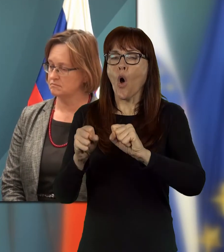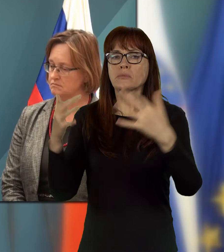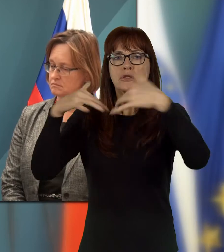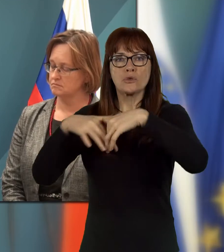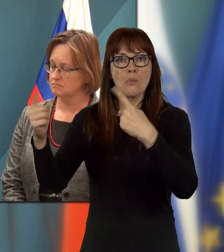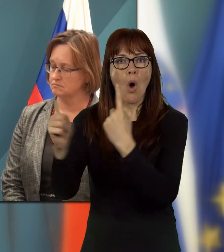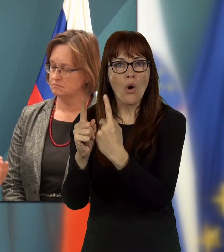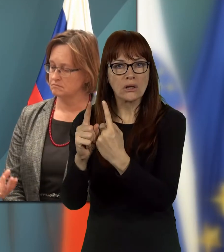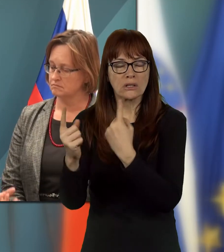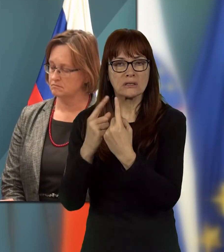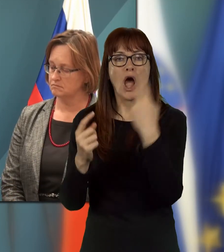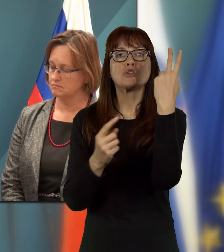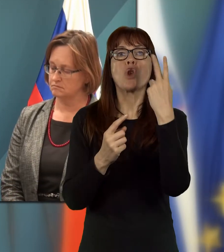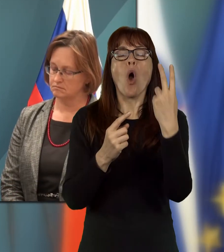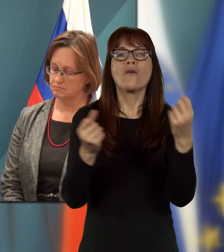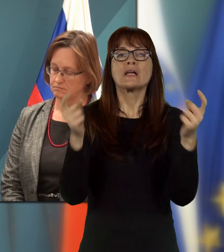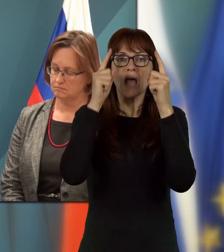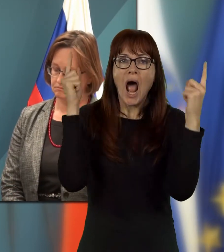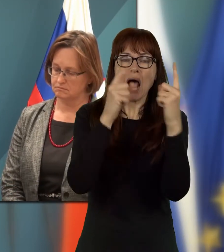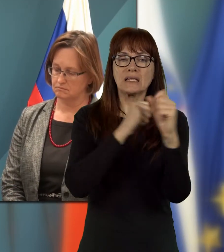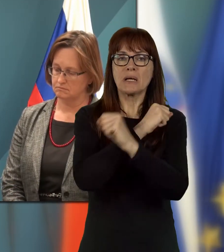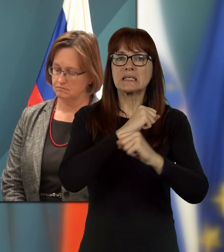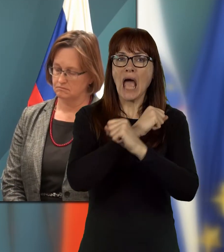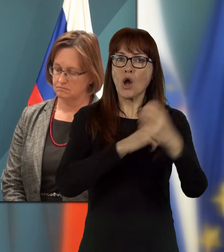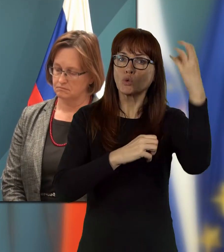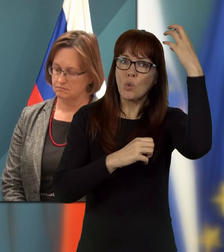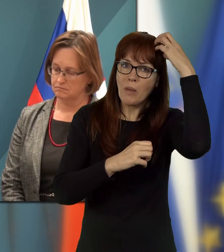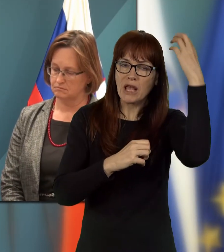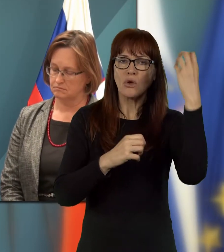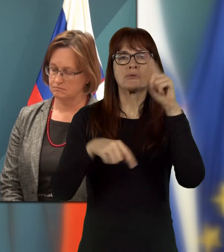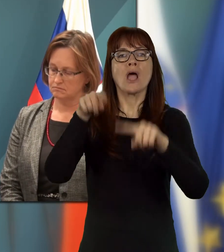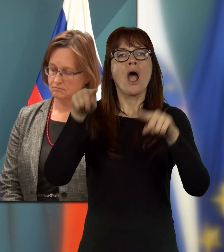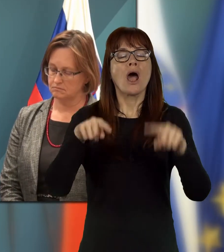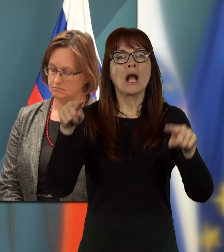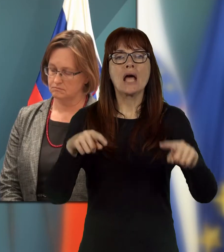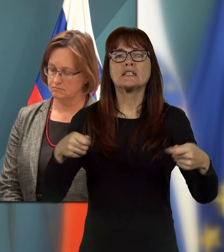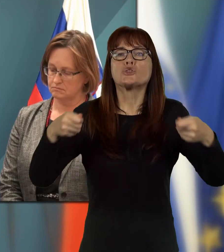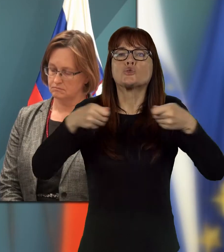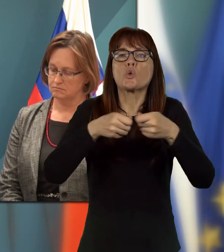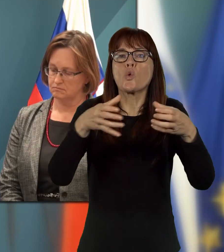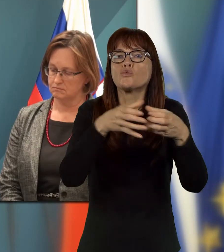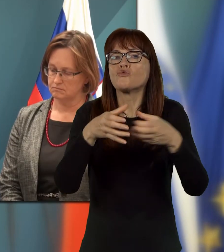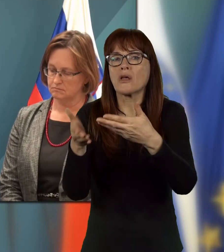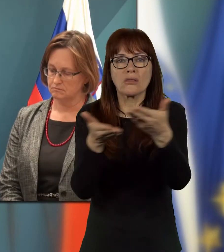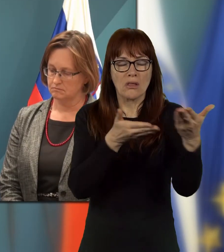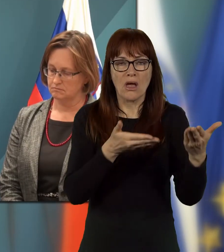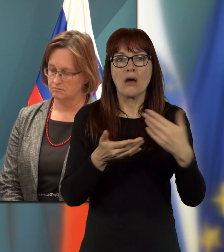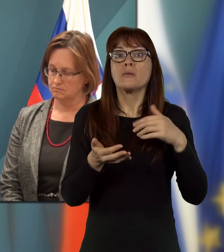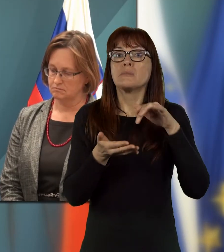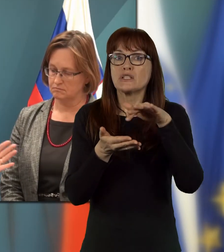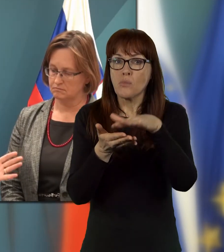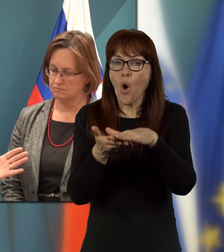z gospodarsko zbornico, z Slovensko akademijo znanosti in umetnosti, različnimi združenji, tako